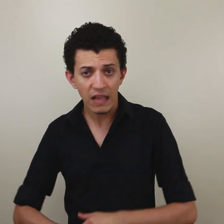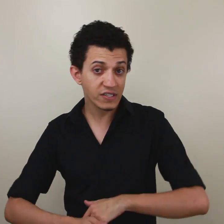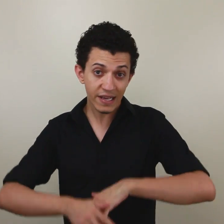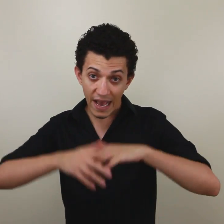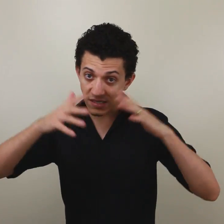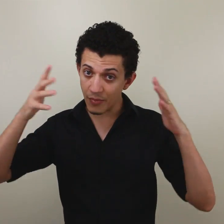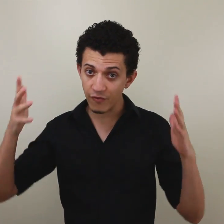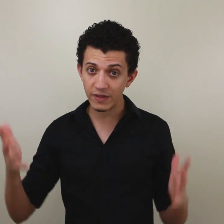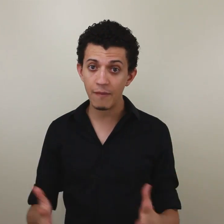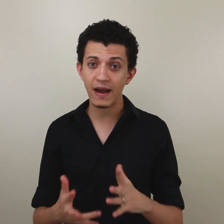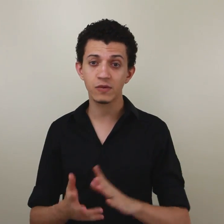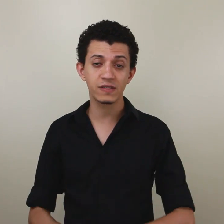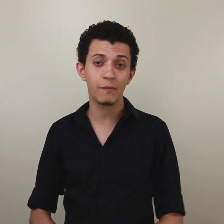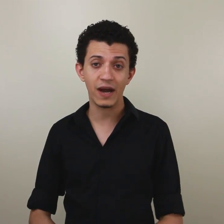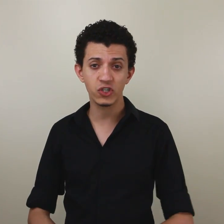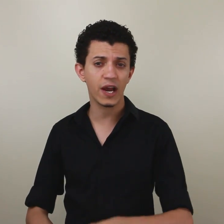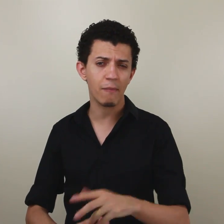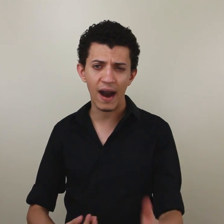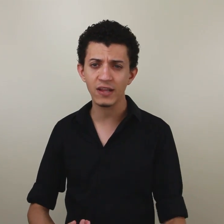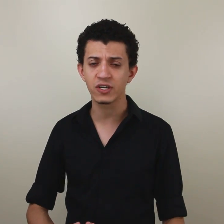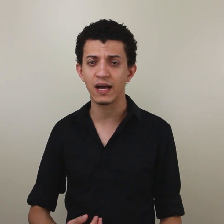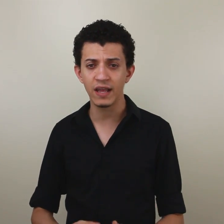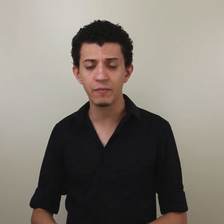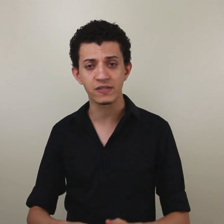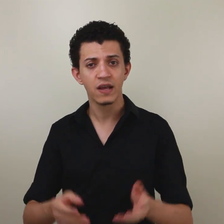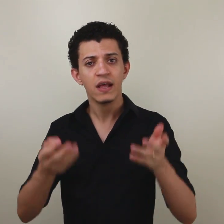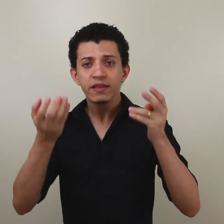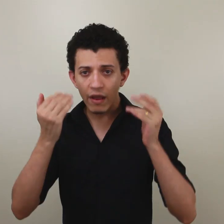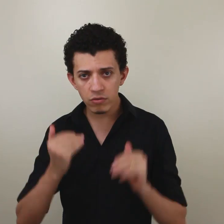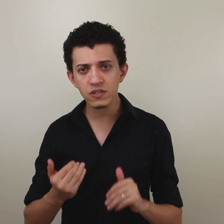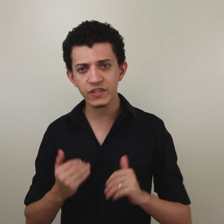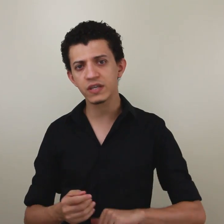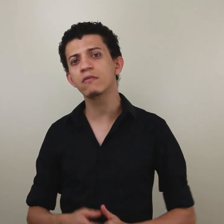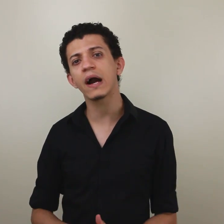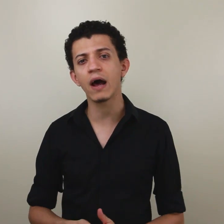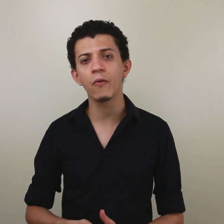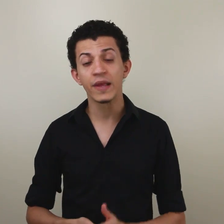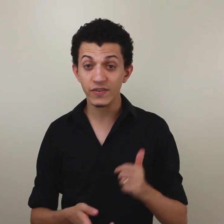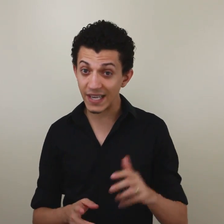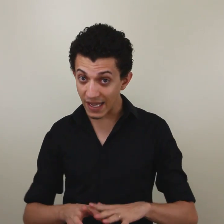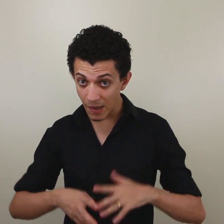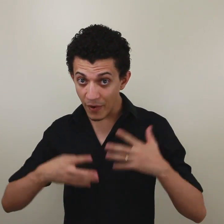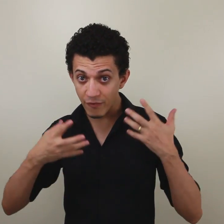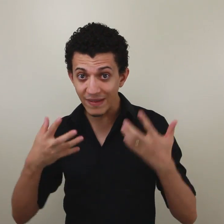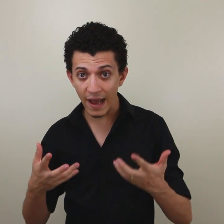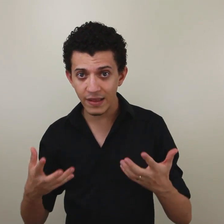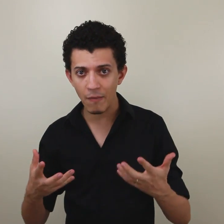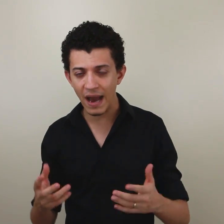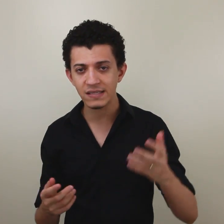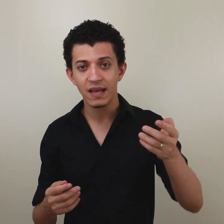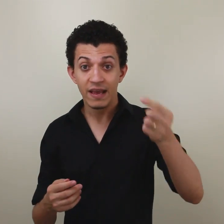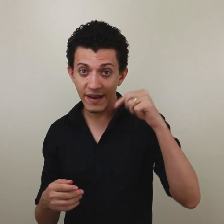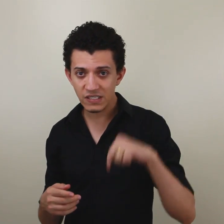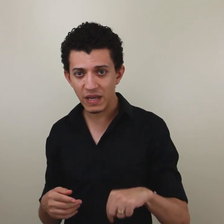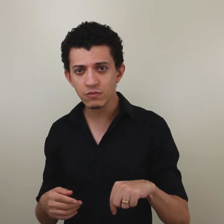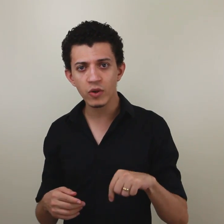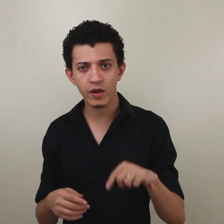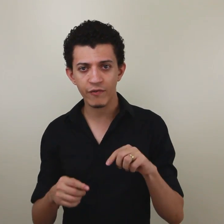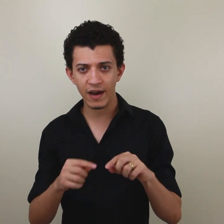você quer se aprofundar mais sobre essa parte de gramática da Libras, tem outros vídeos aqui no canal. Se você quer se aprofundar ainda mais, nesse mesmo link que eu falei